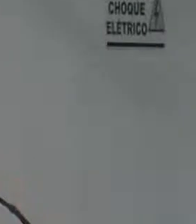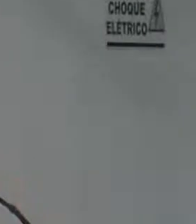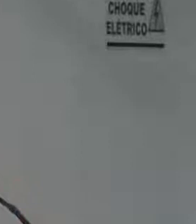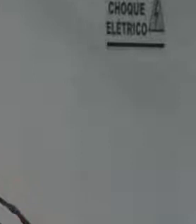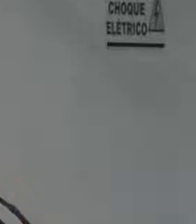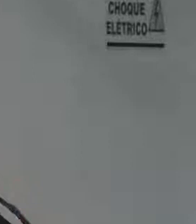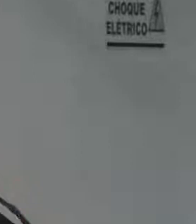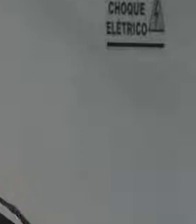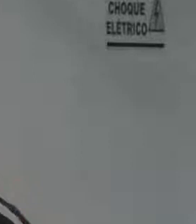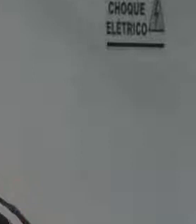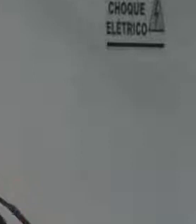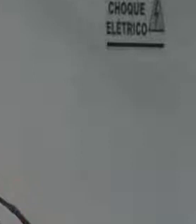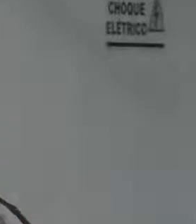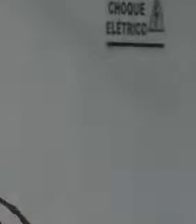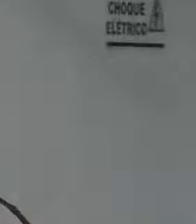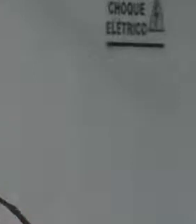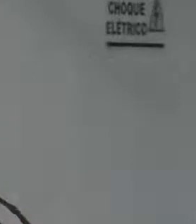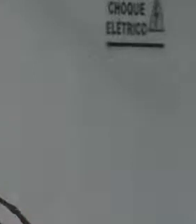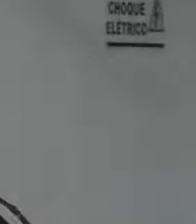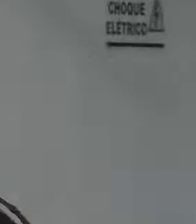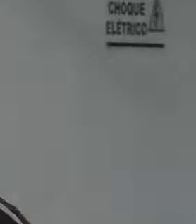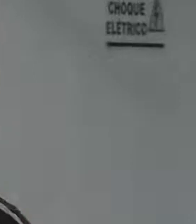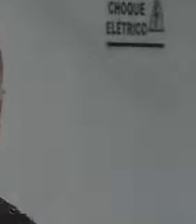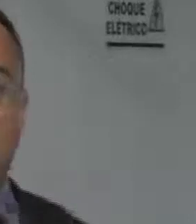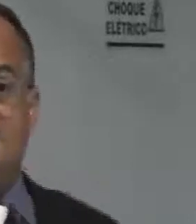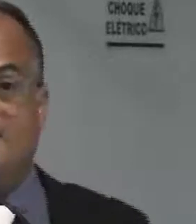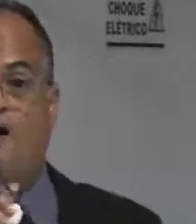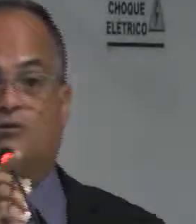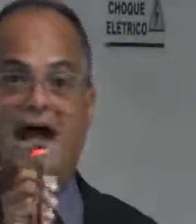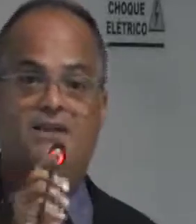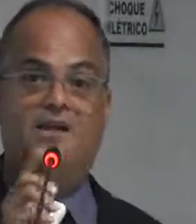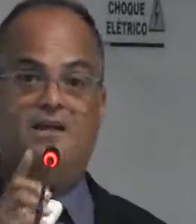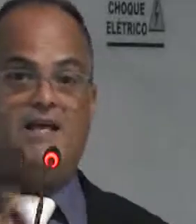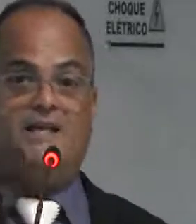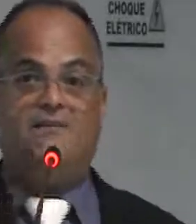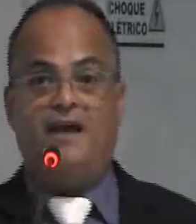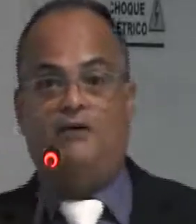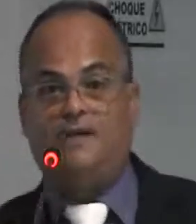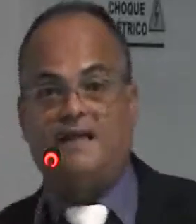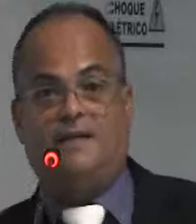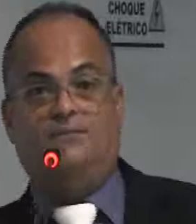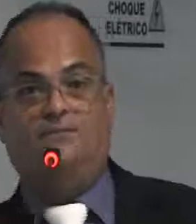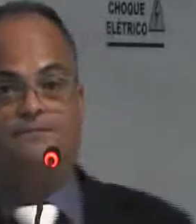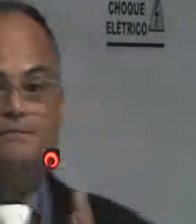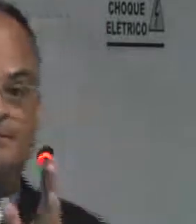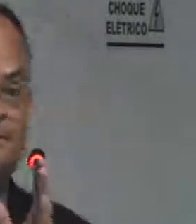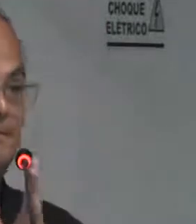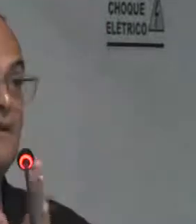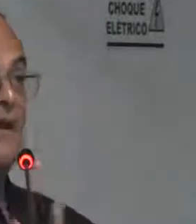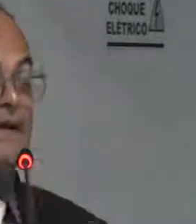eu boto o discurso de Nelson Schau na questão da desigualdade que assim vem acontecendo.